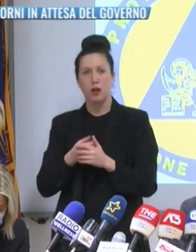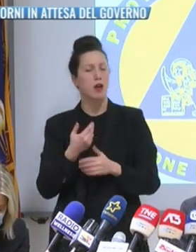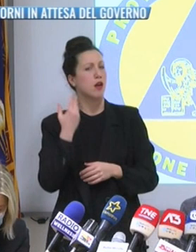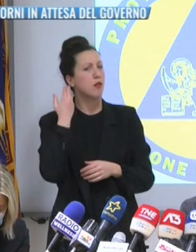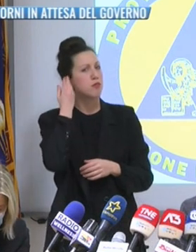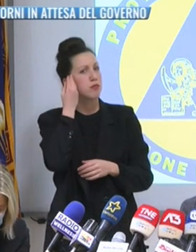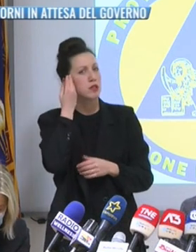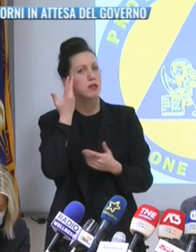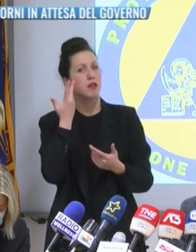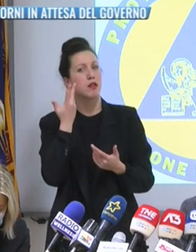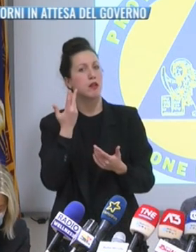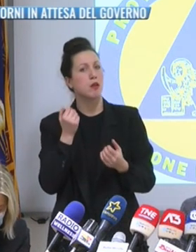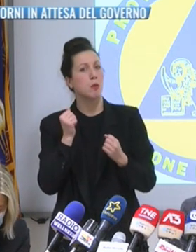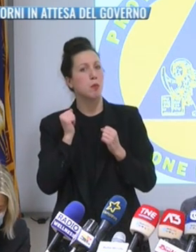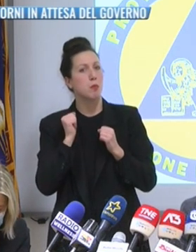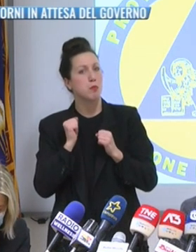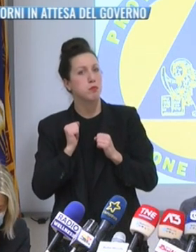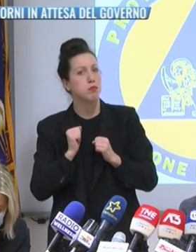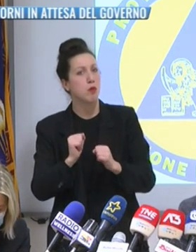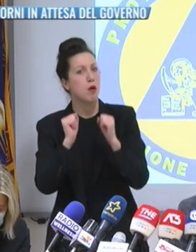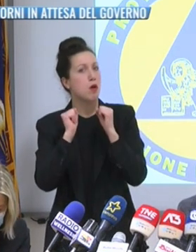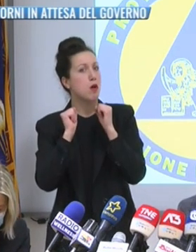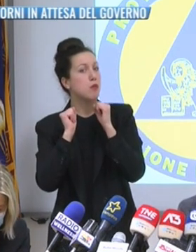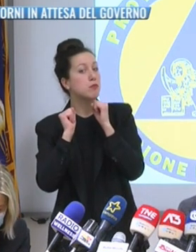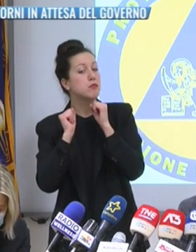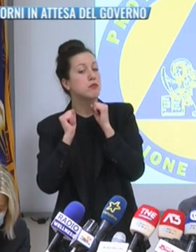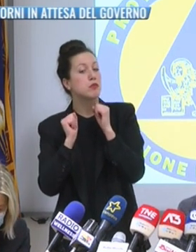che tempi si potrebbero prevedere?